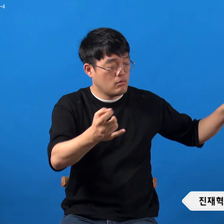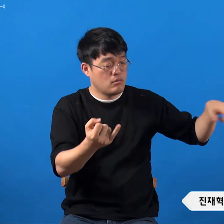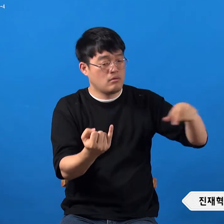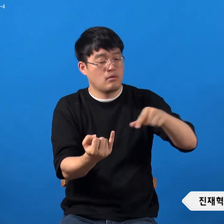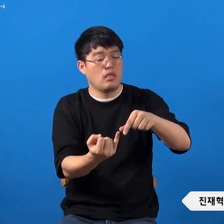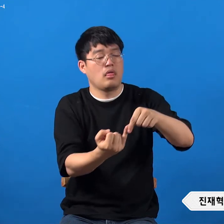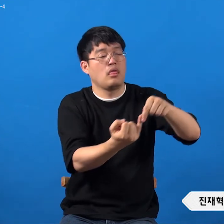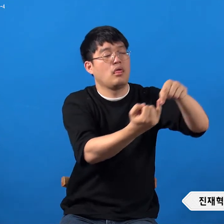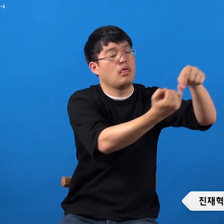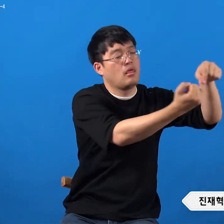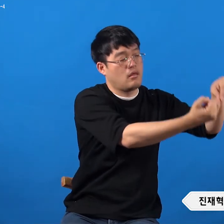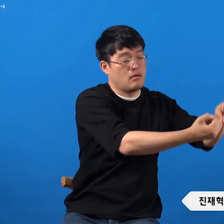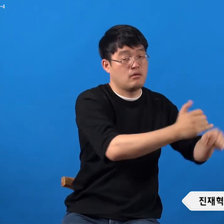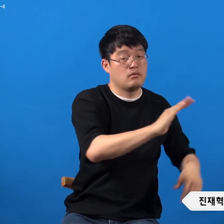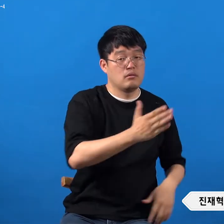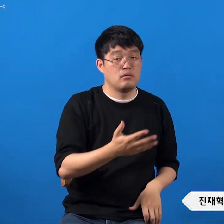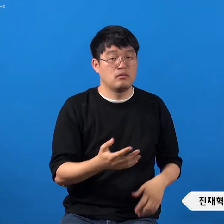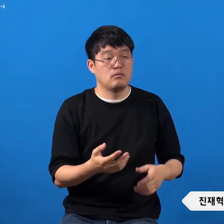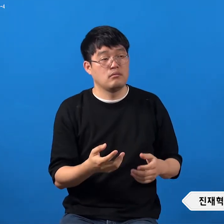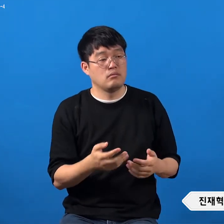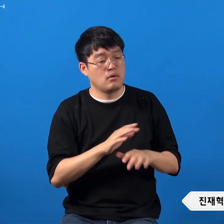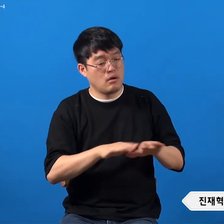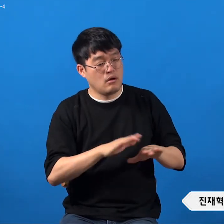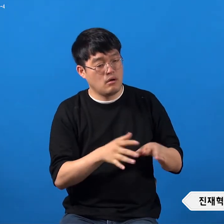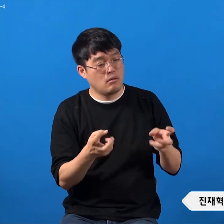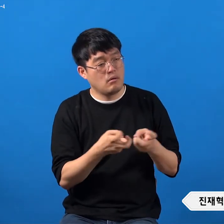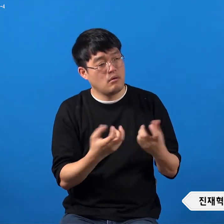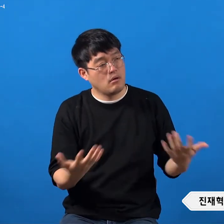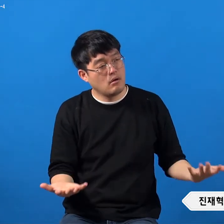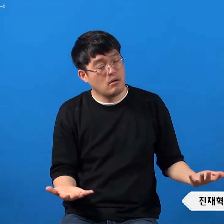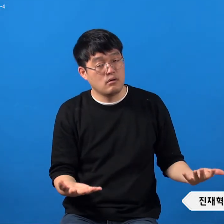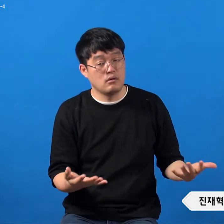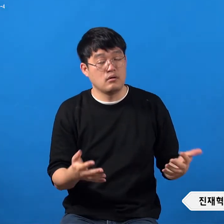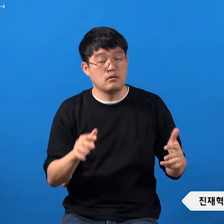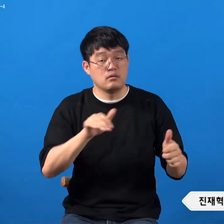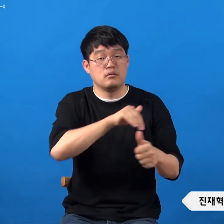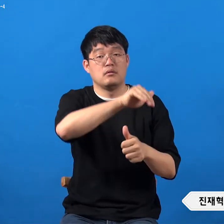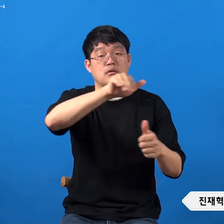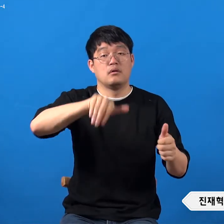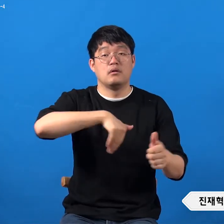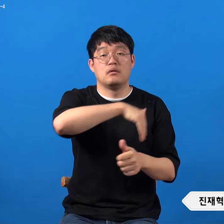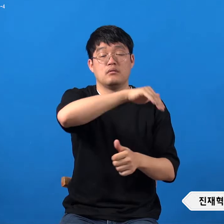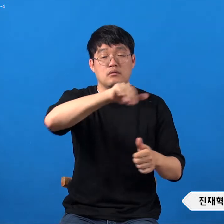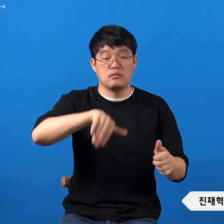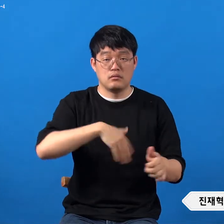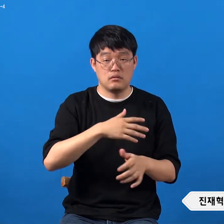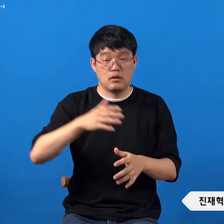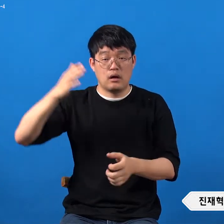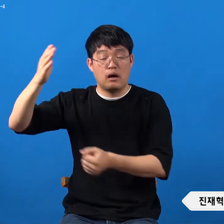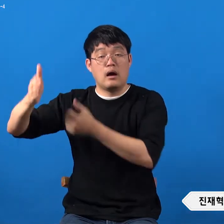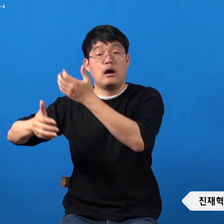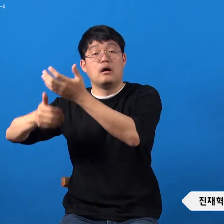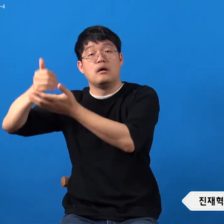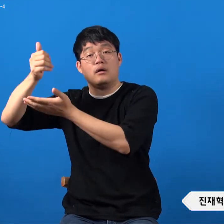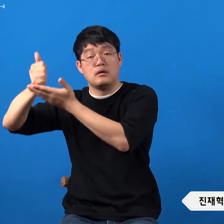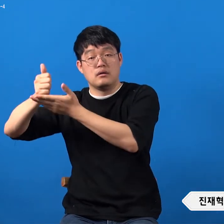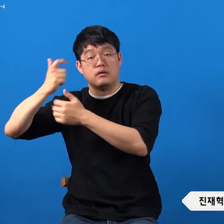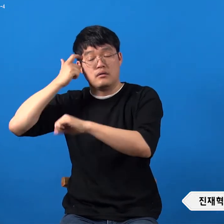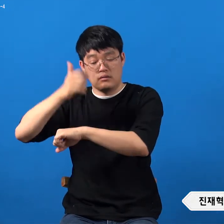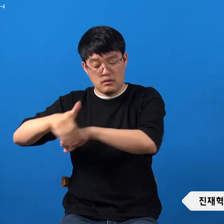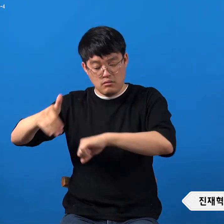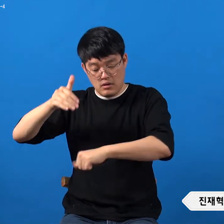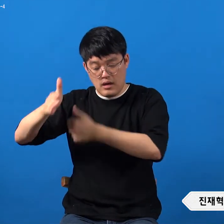수 없이 정말 속수무책일 수밖에 없는 그런 상황 가운데 하나님의 개입,